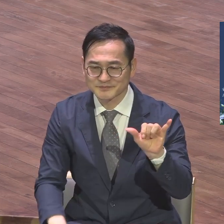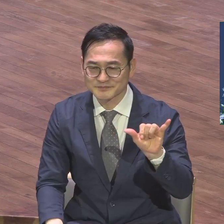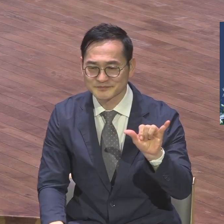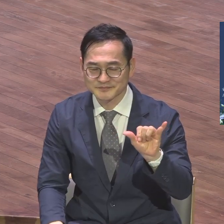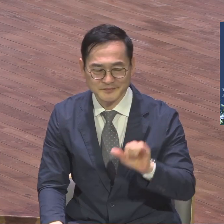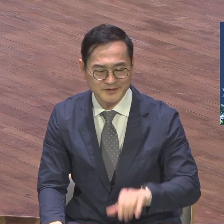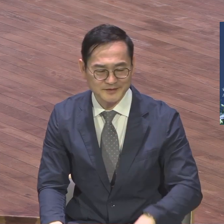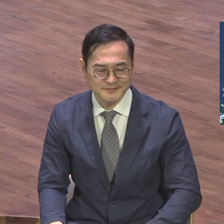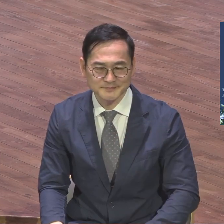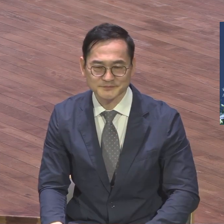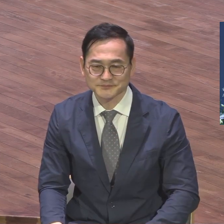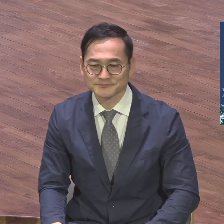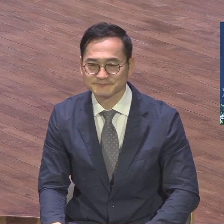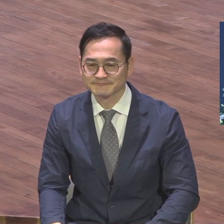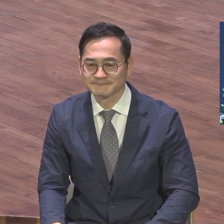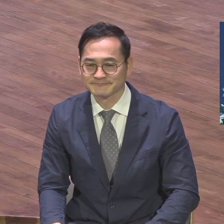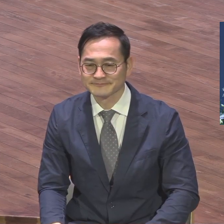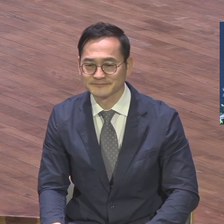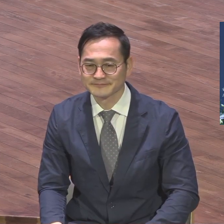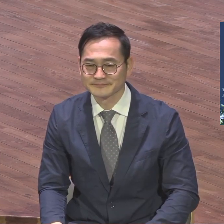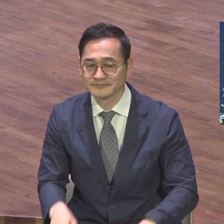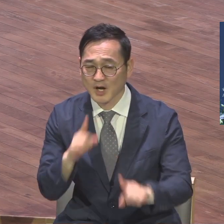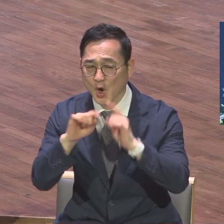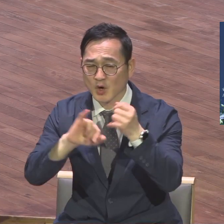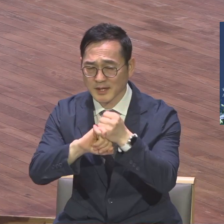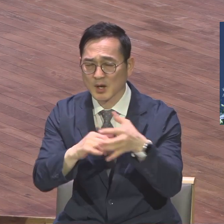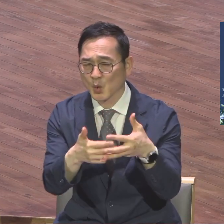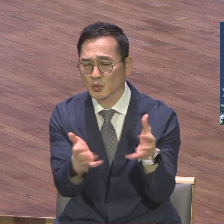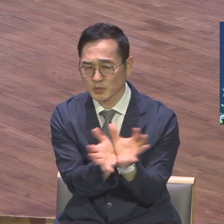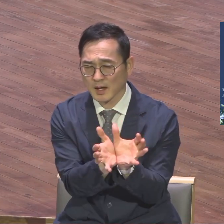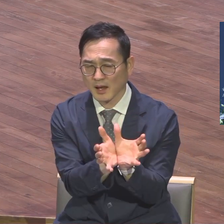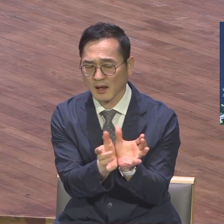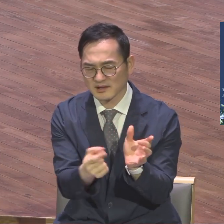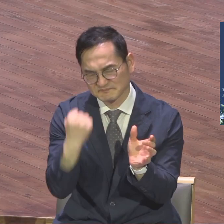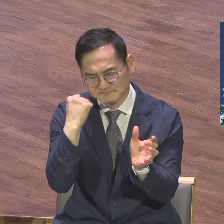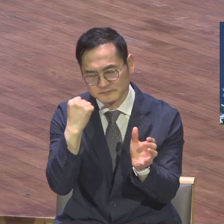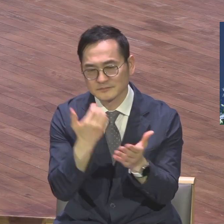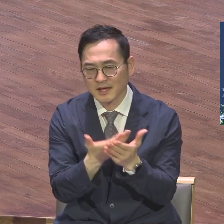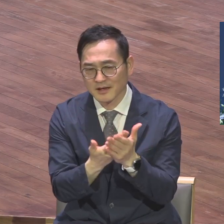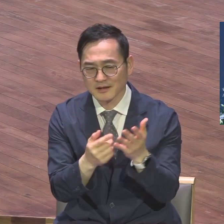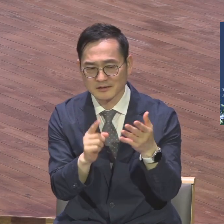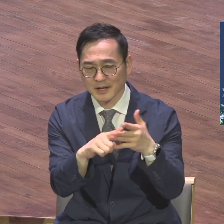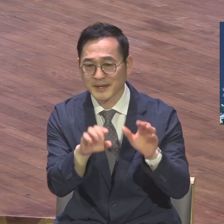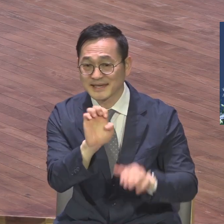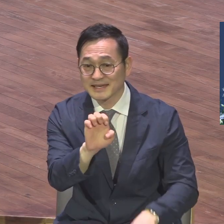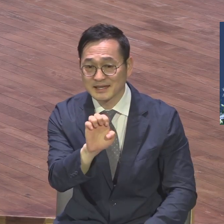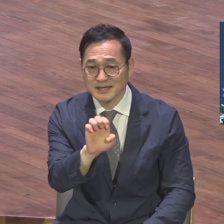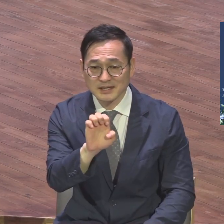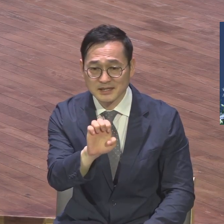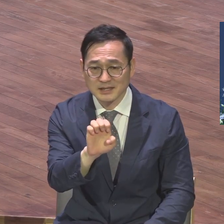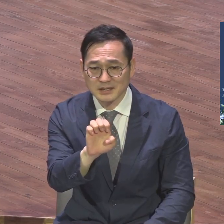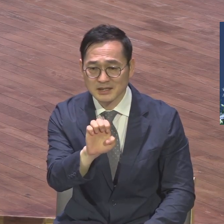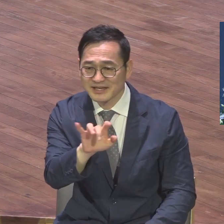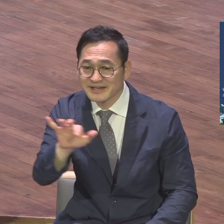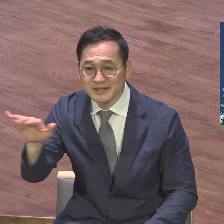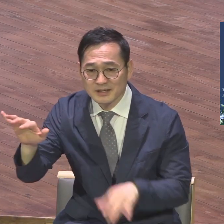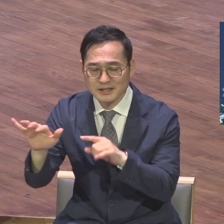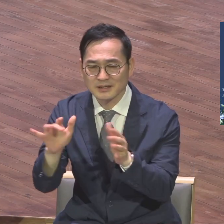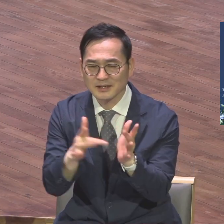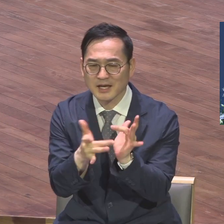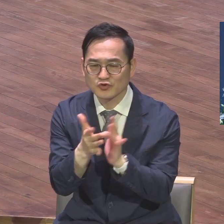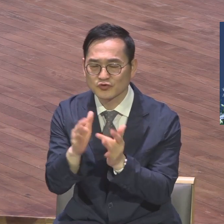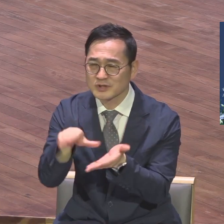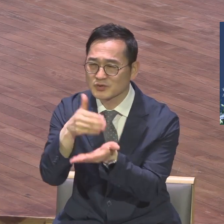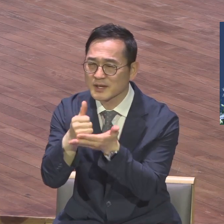공동체가 되자. 언약 공동체. 그 다음에 E가 뭐냐? 이반젤리즘, 예수 그리스도의